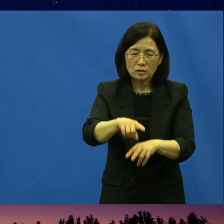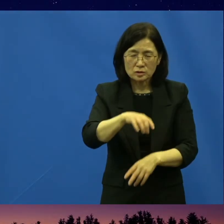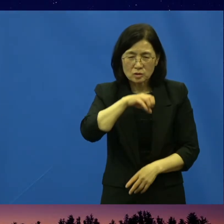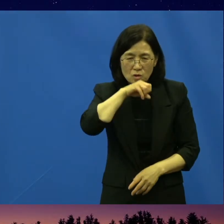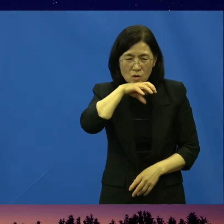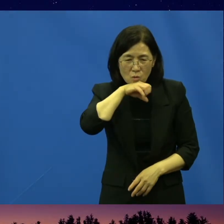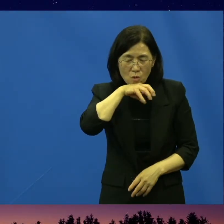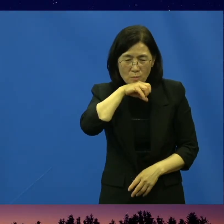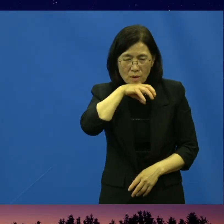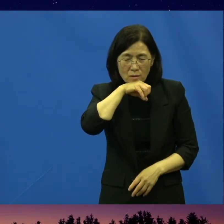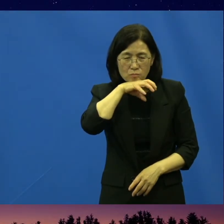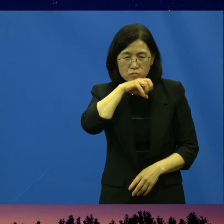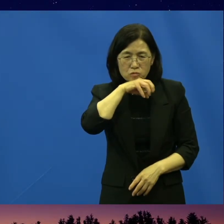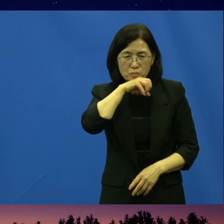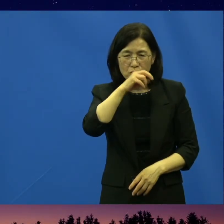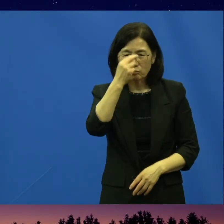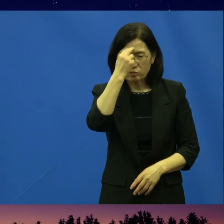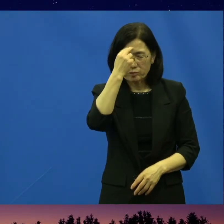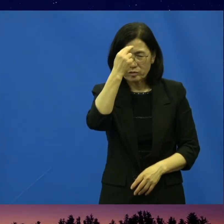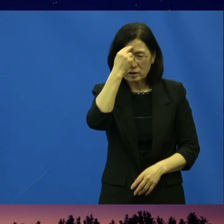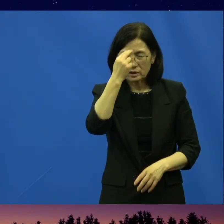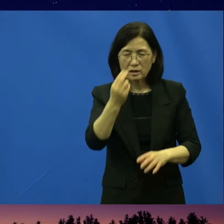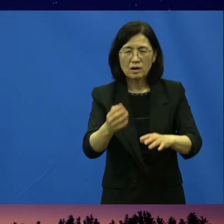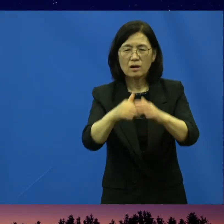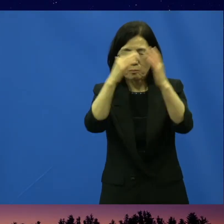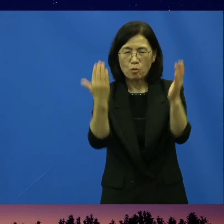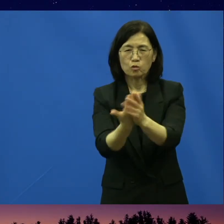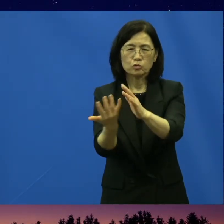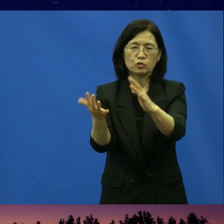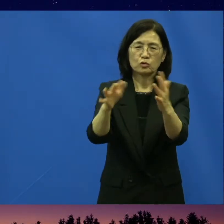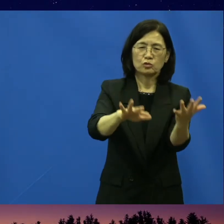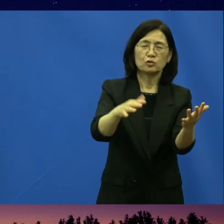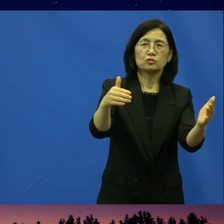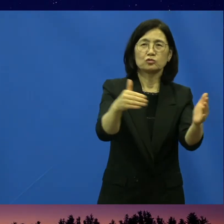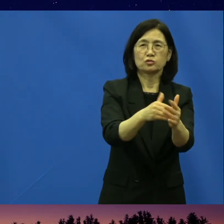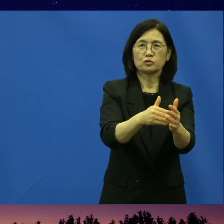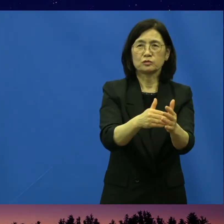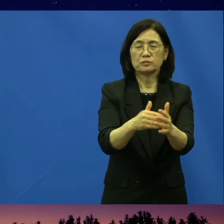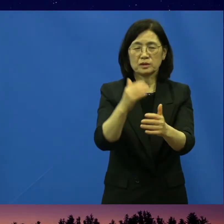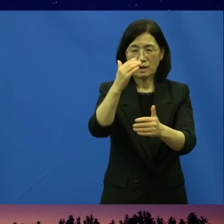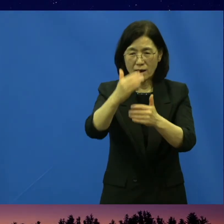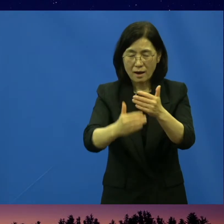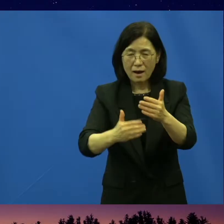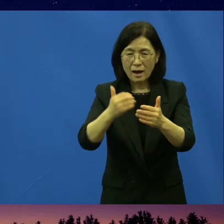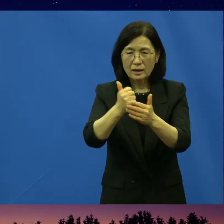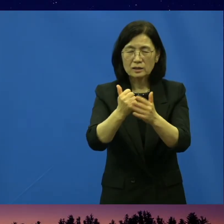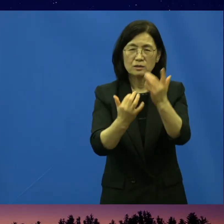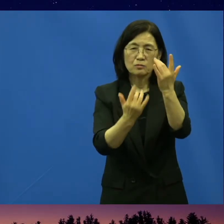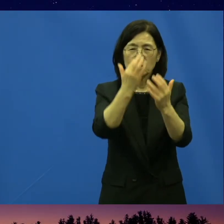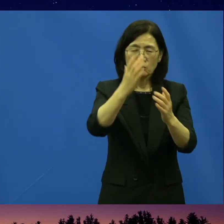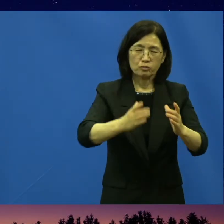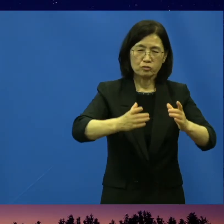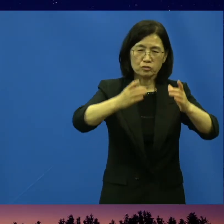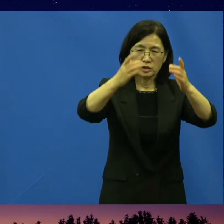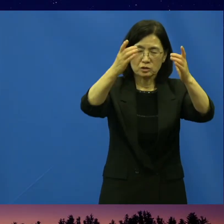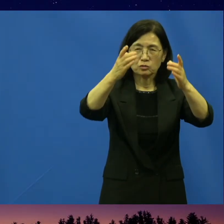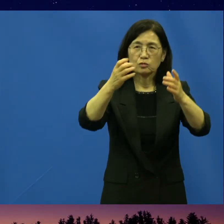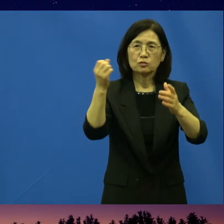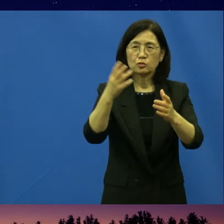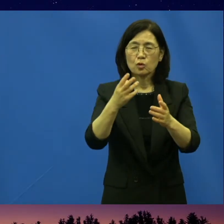얼마나 하나님 만나고 외치고 불기둥과 구름기둥으로 반석에 물을 내시고